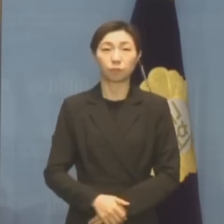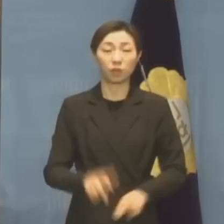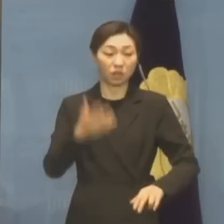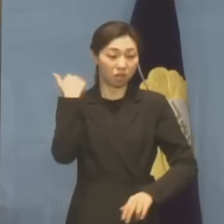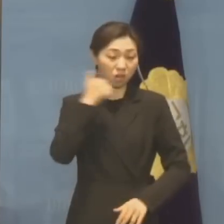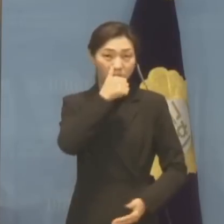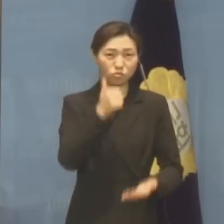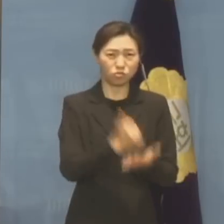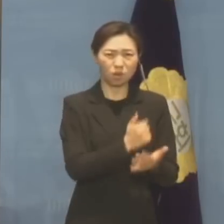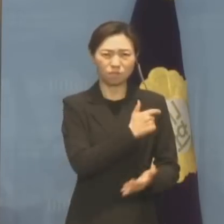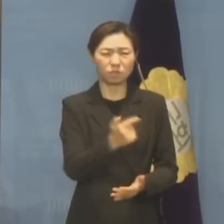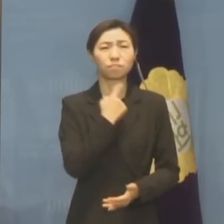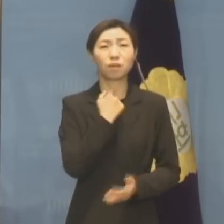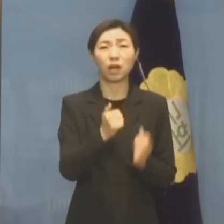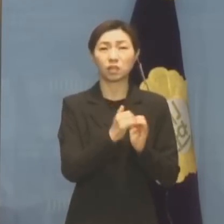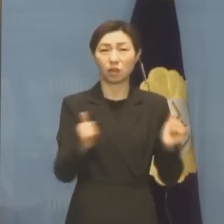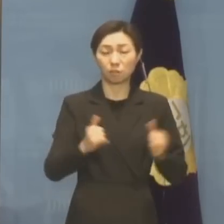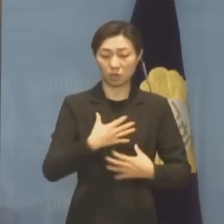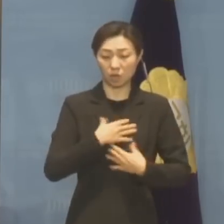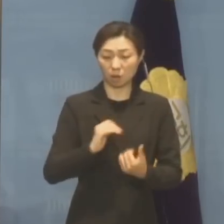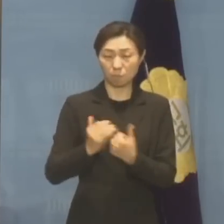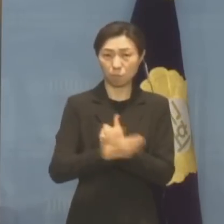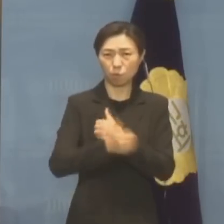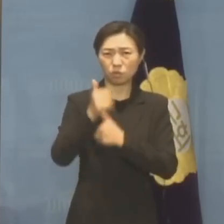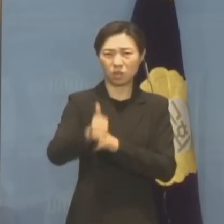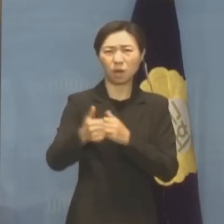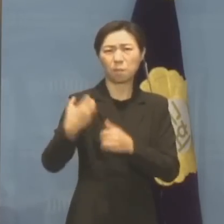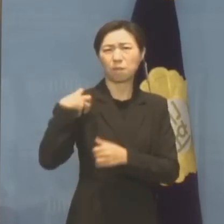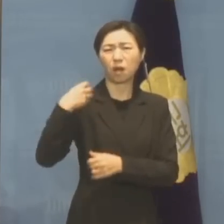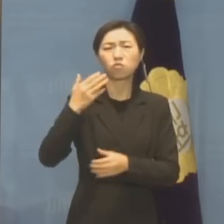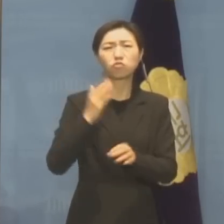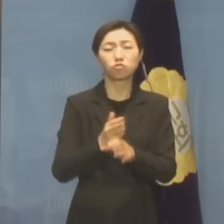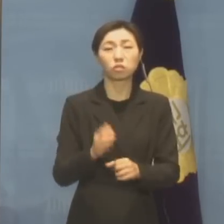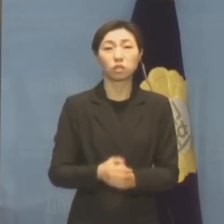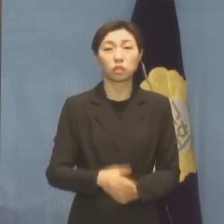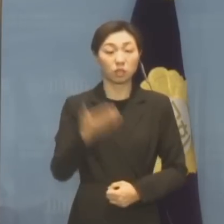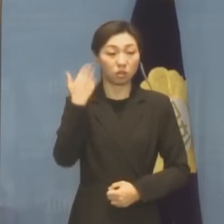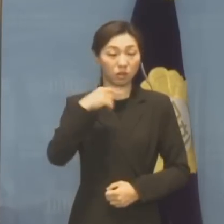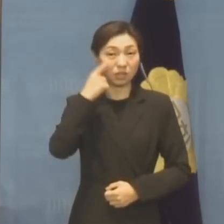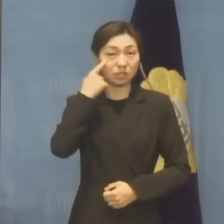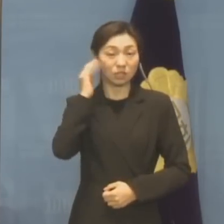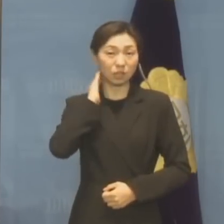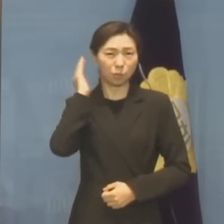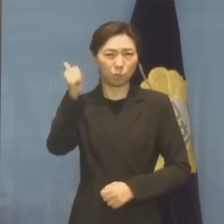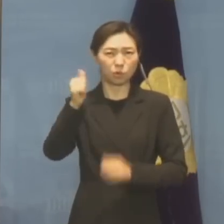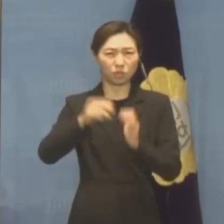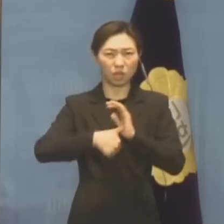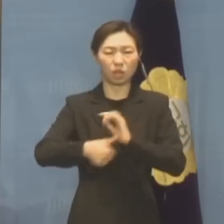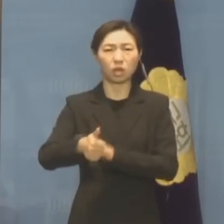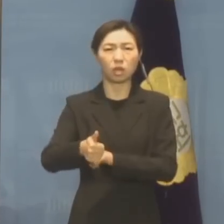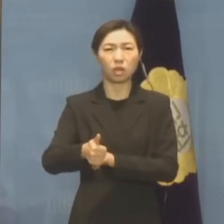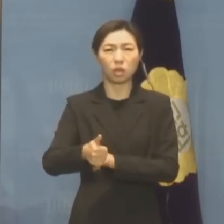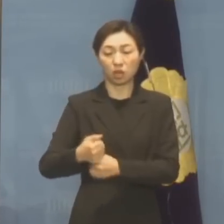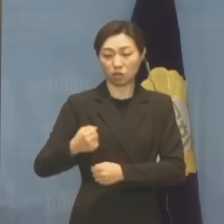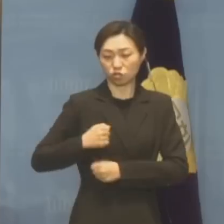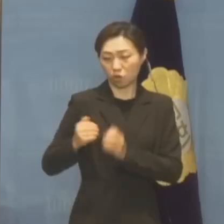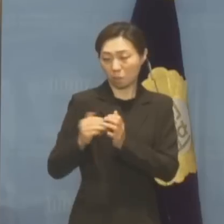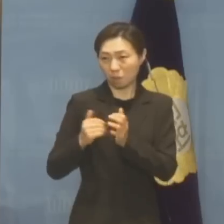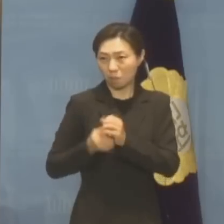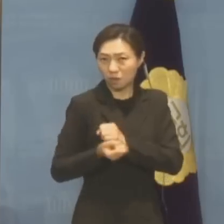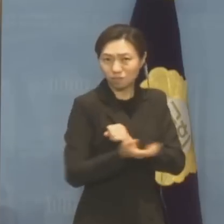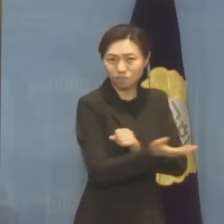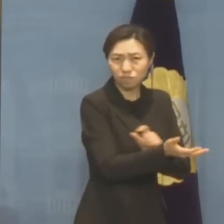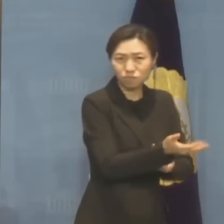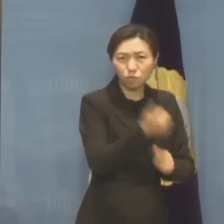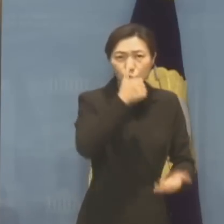앉아 있습니다. 이명박 정부에서 군사기밀을 유출한 혐의로 재판에 넘겨진 김태호